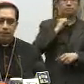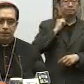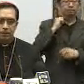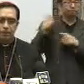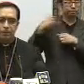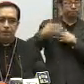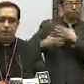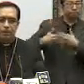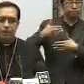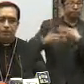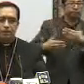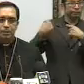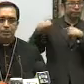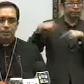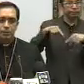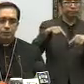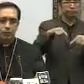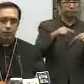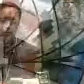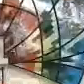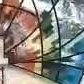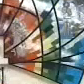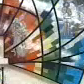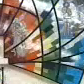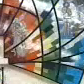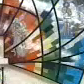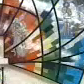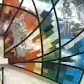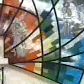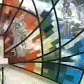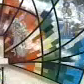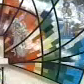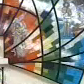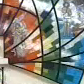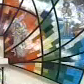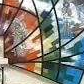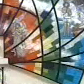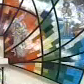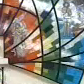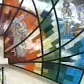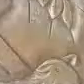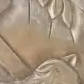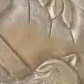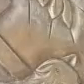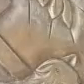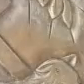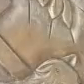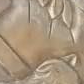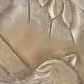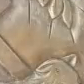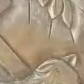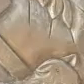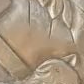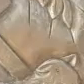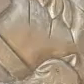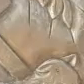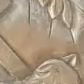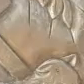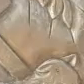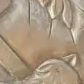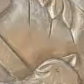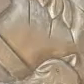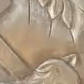el proceso en la fase de instrucción. Este es el cuarto caso que salpica a la Iglesia Católica. Anteriormente